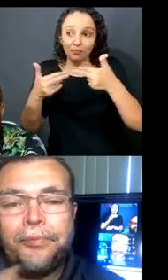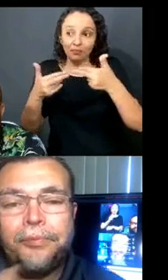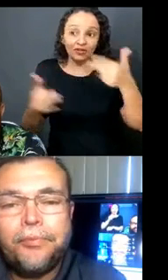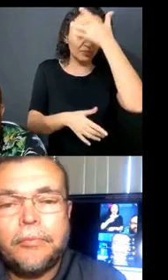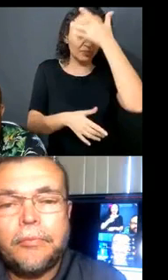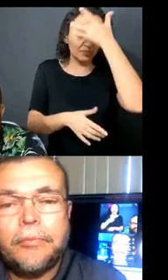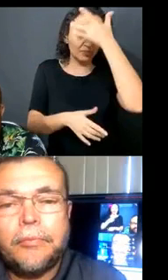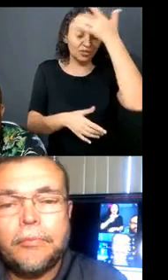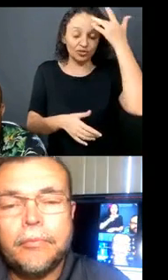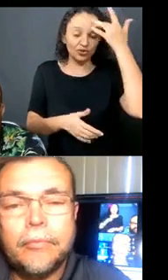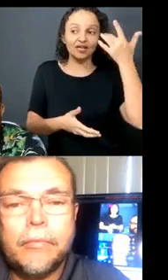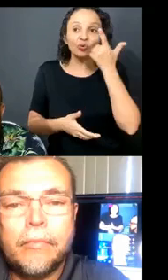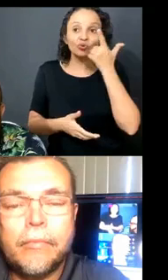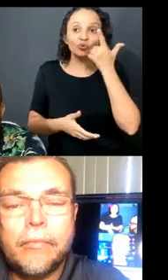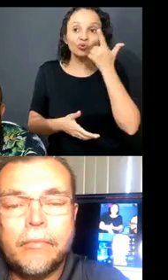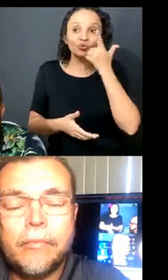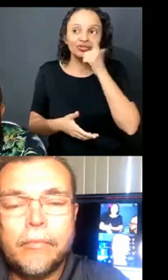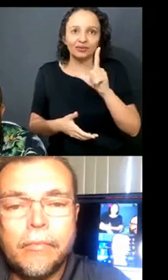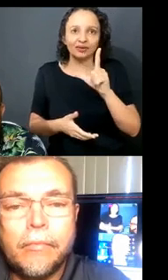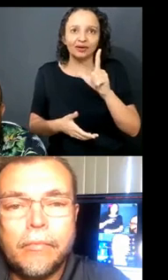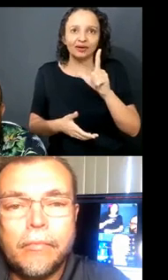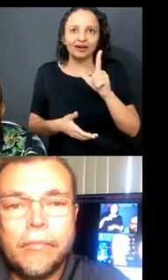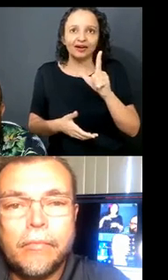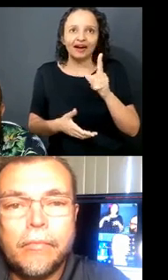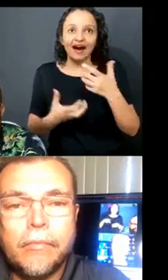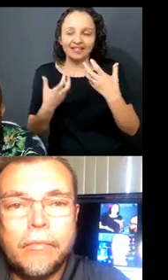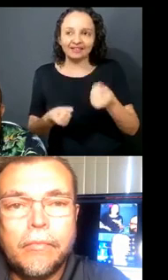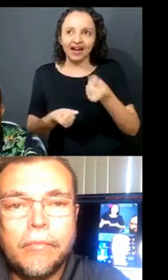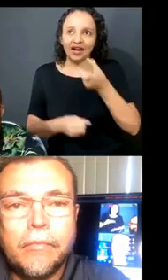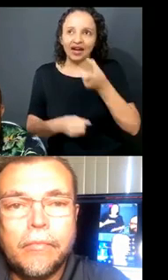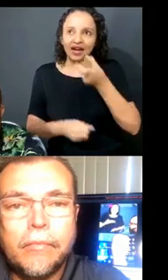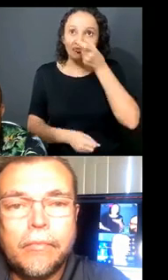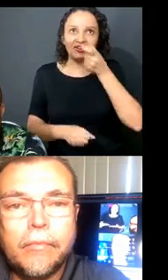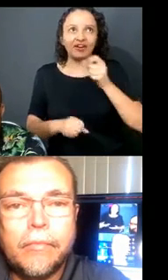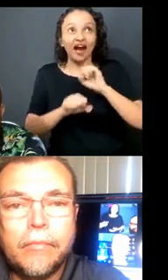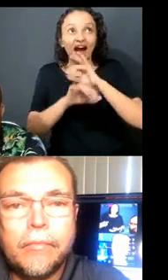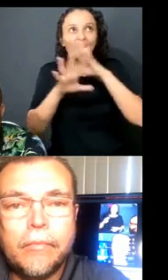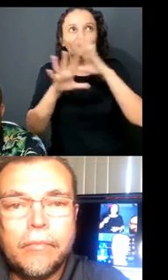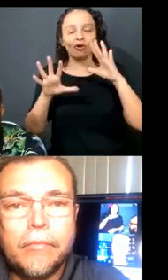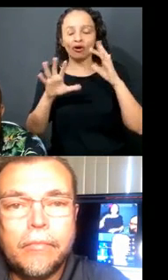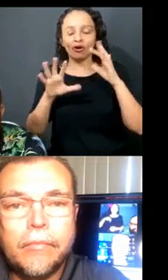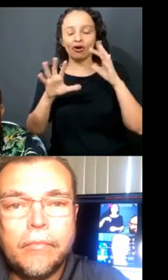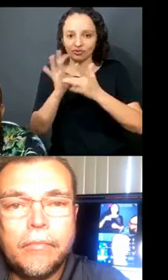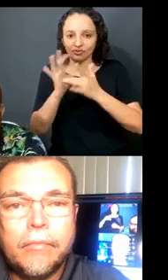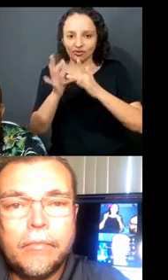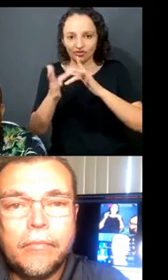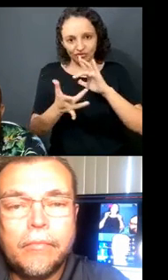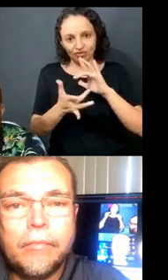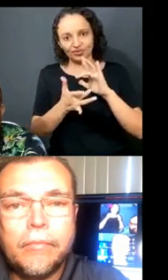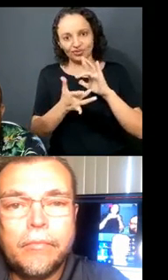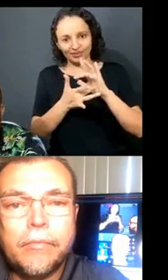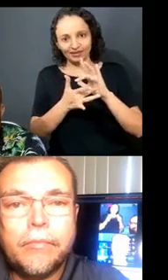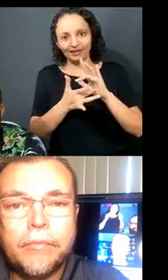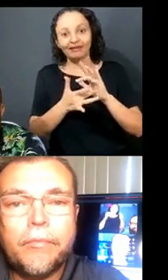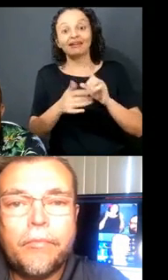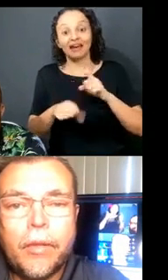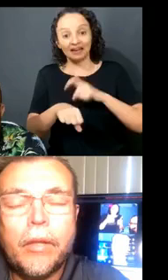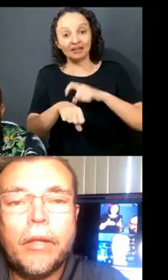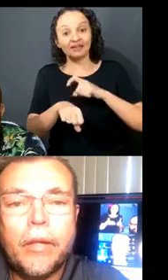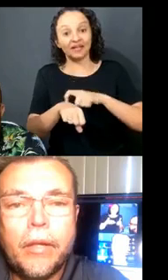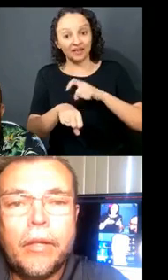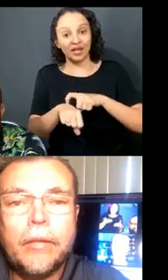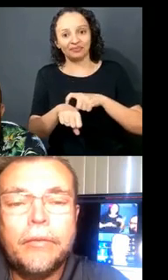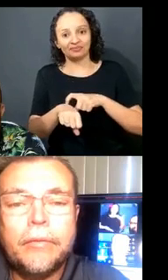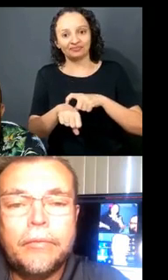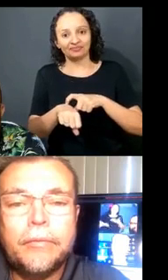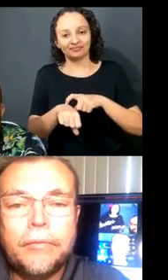muitas pessoas consigam aceitar e ver a glória do nosso Senhor Jesus, que